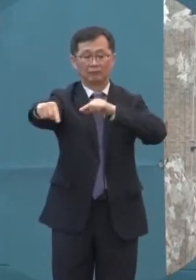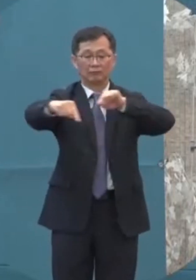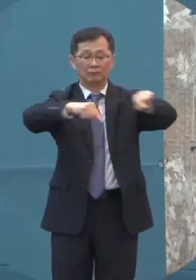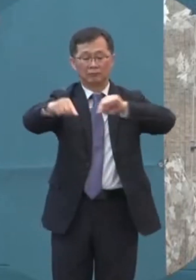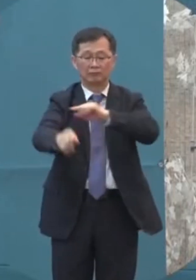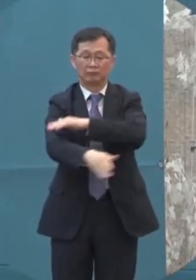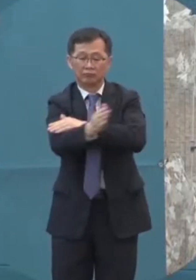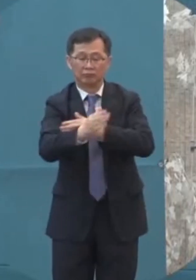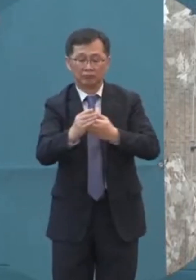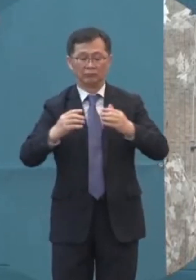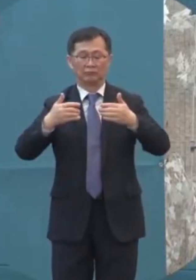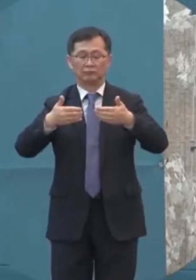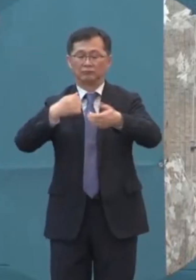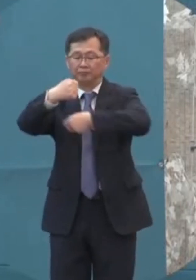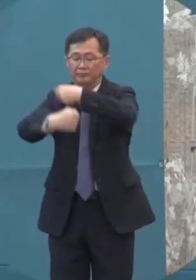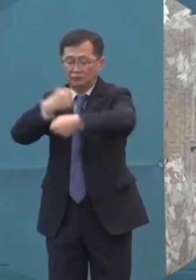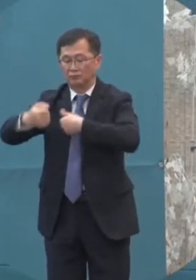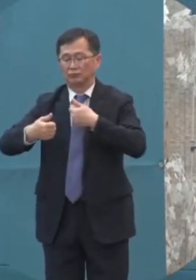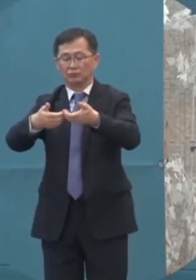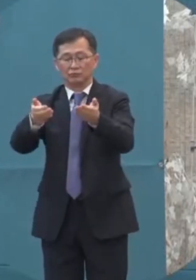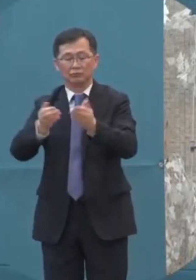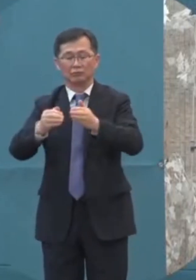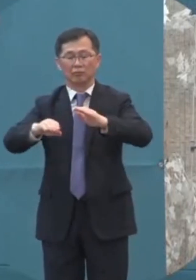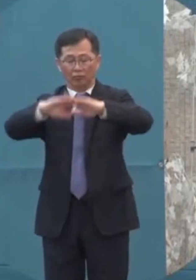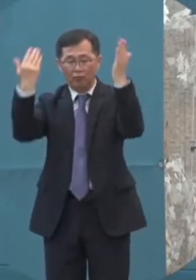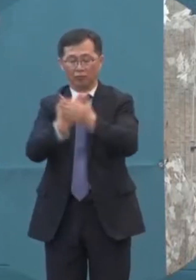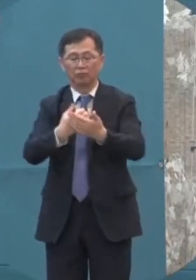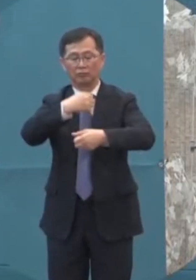되고 민주주의는 또 어떻게 되는 겁니까?